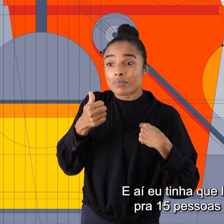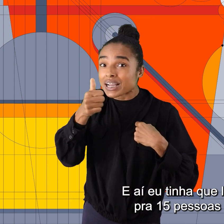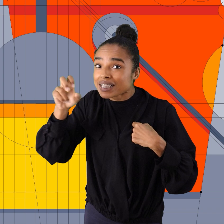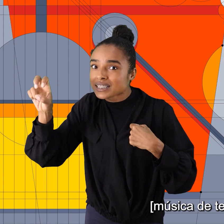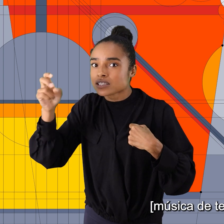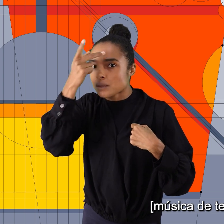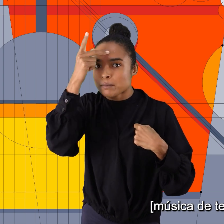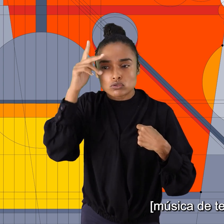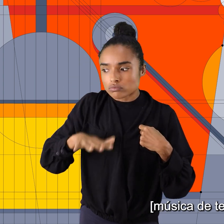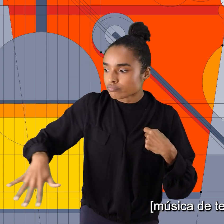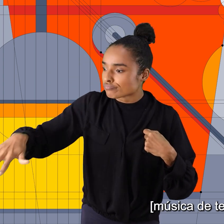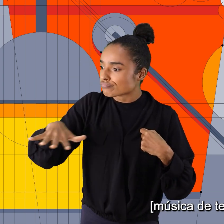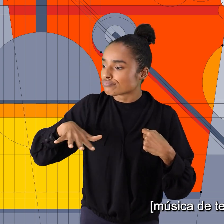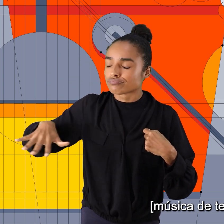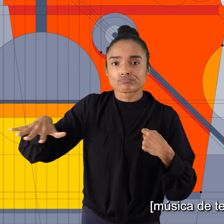na casa.